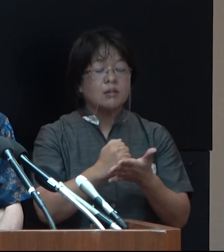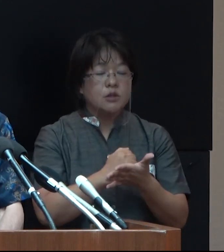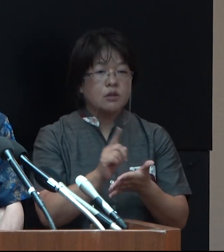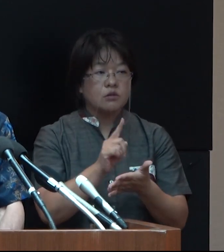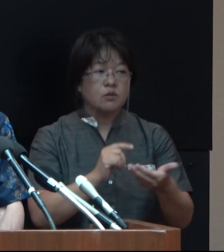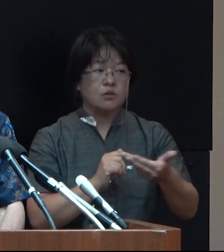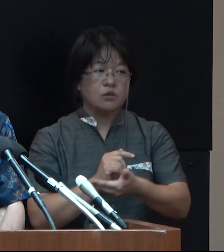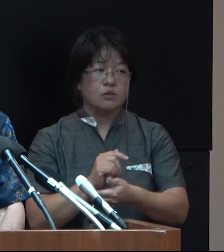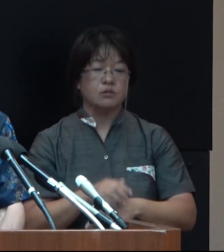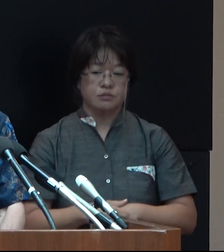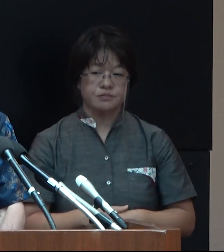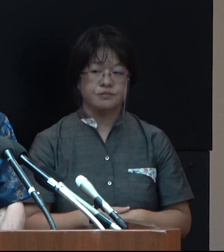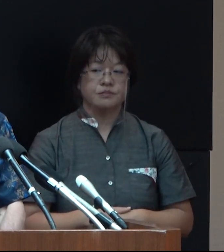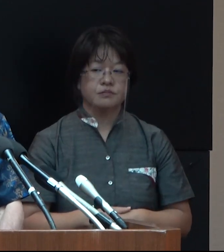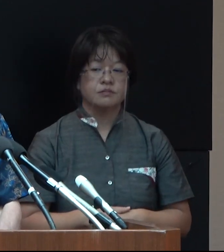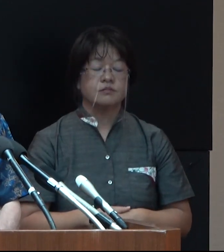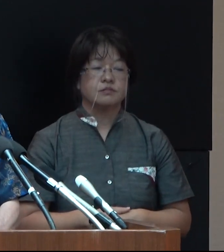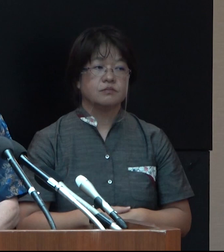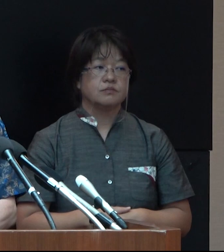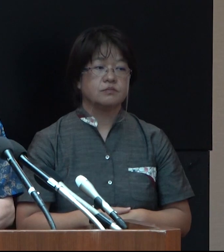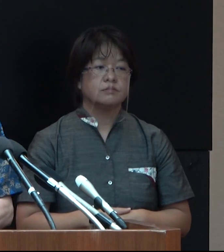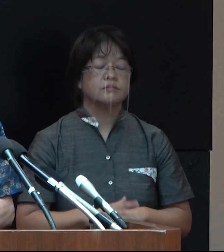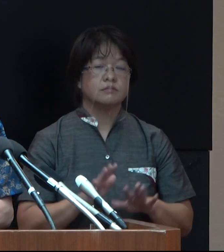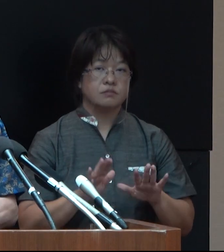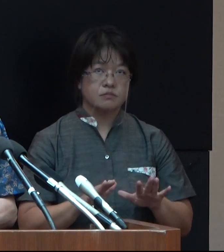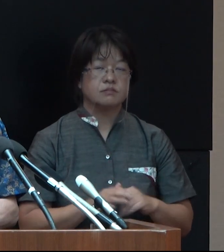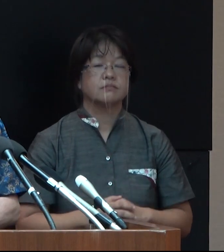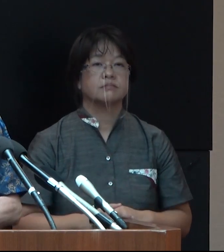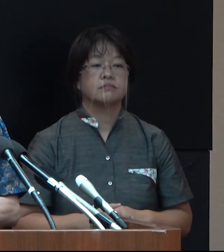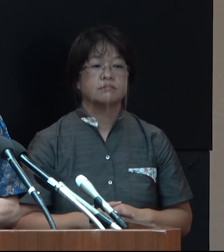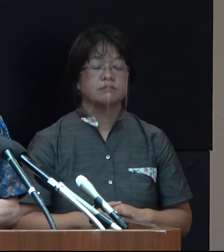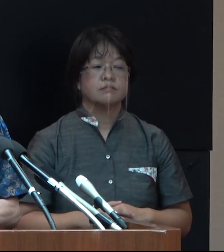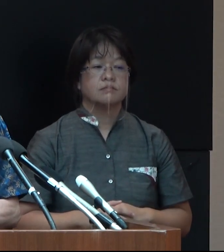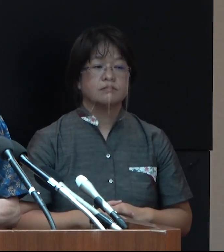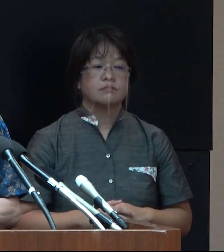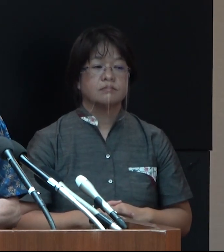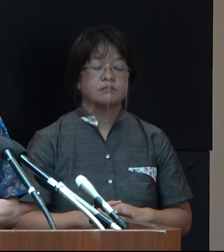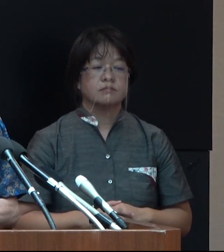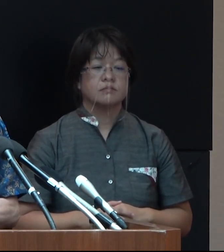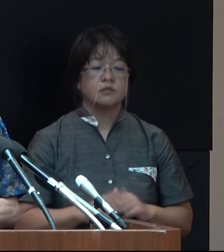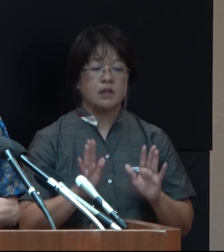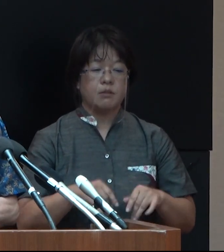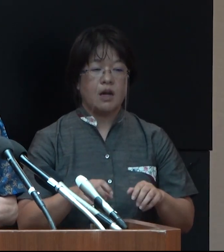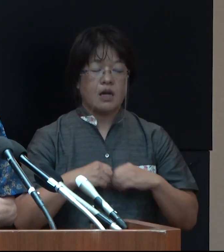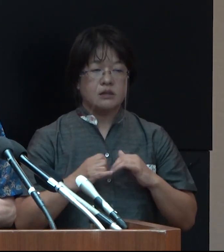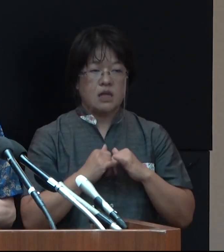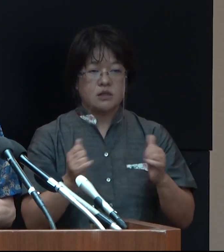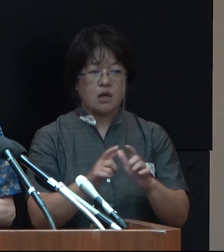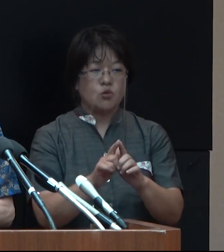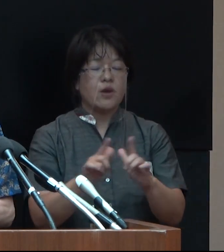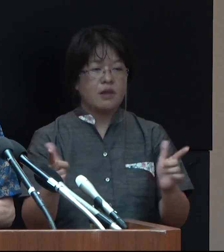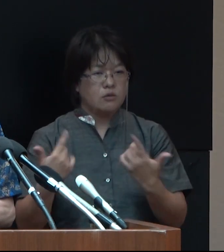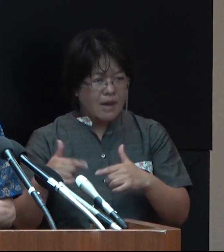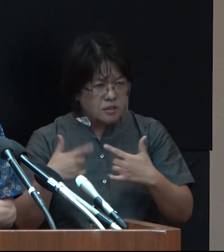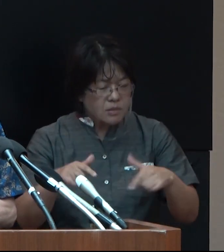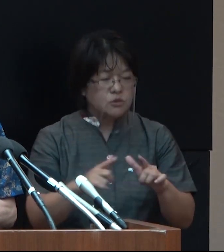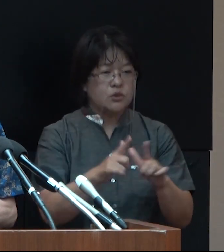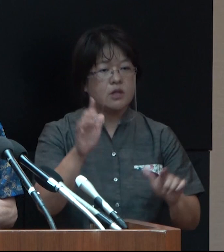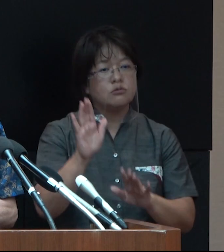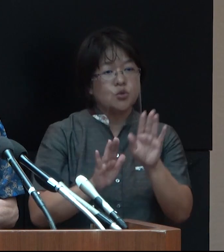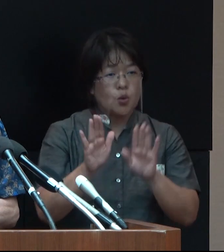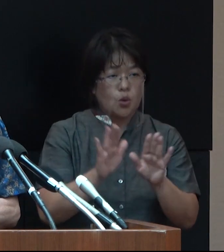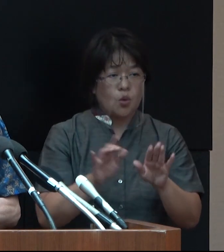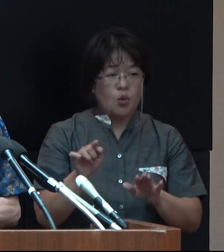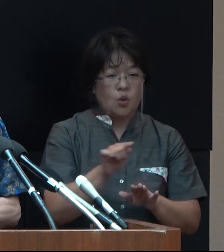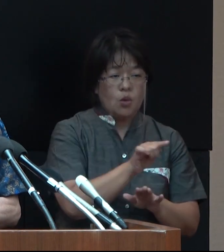はい、このタイミングもやはり連日我々は感染者が増えているという状況